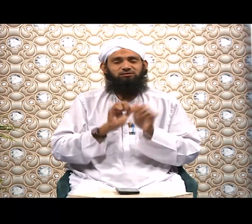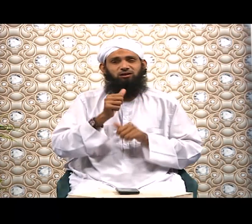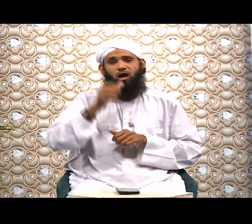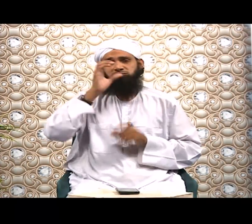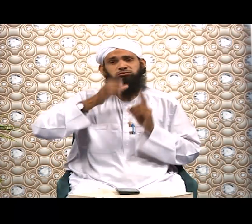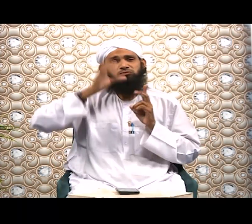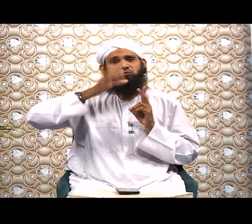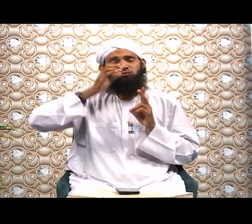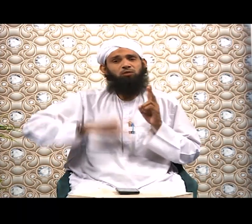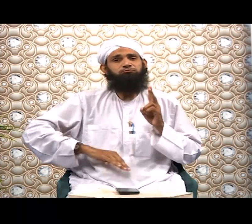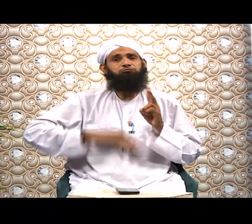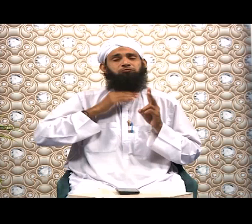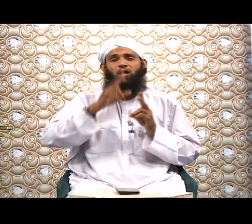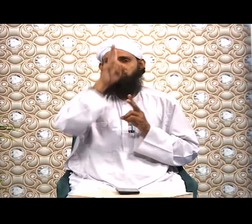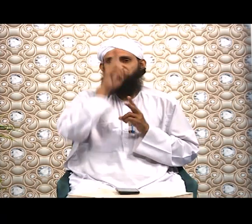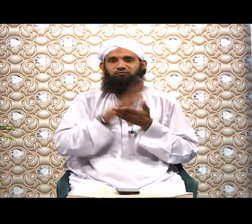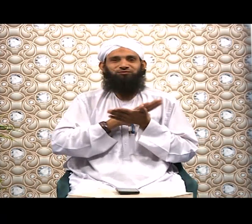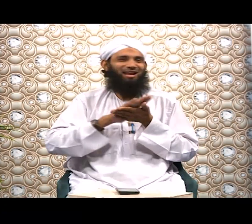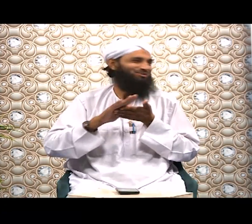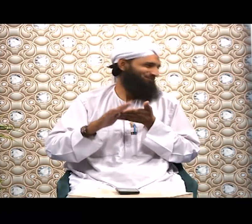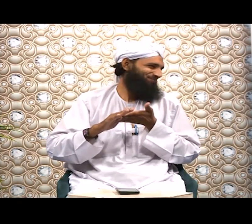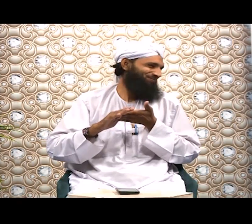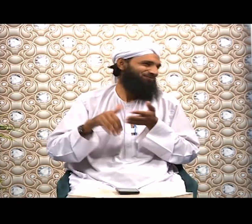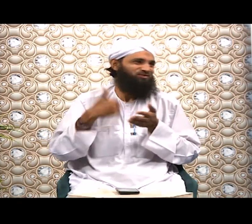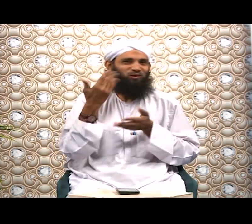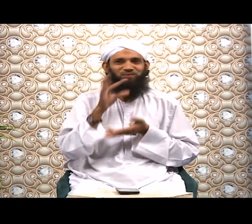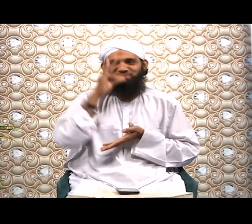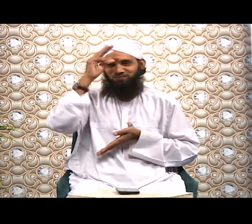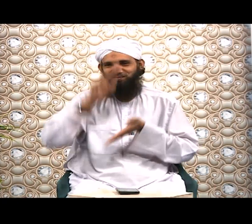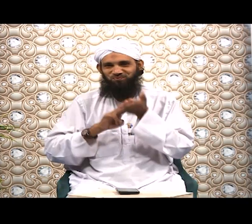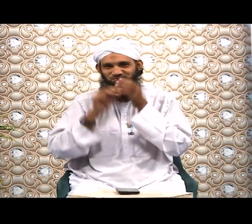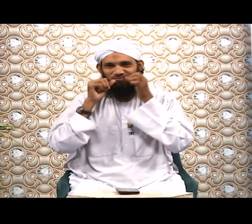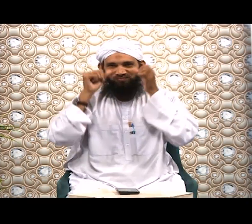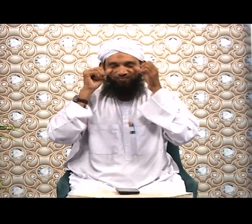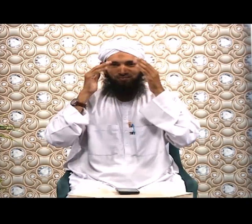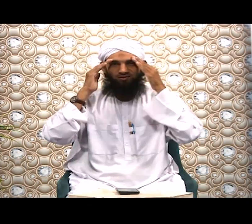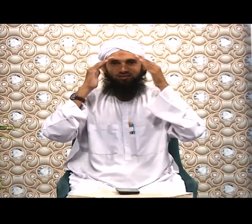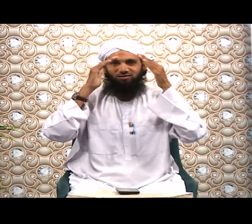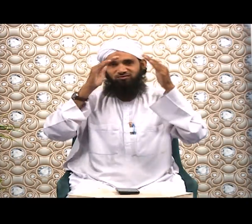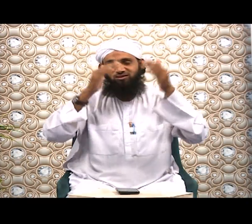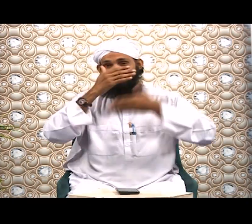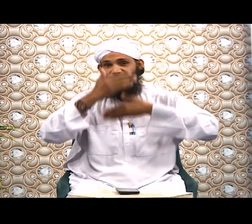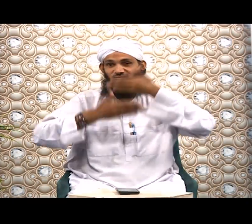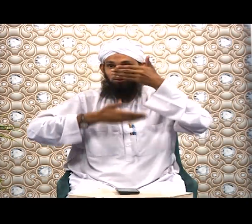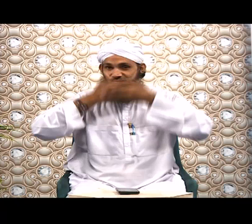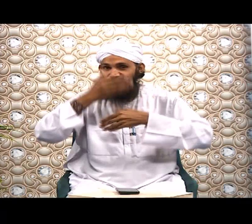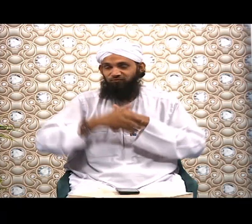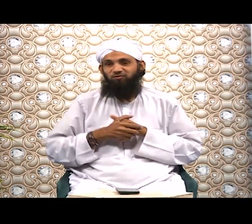کر پینا نفاق سے چھٹکارا دیتا ہے۔ مزید ایک حدیث پاک میں حضور صلی اللہ علیہ وآلہ وصحبہ وسلم نے